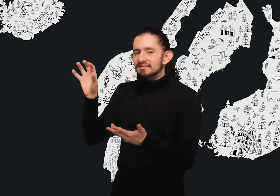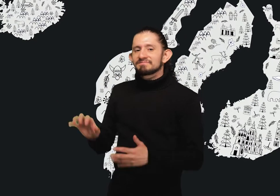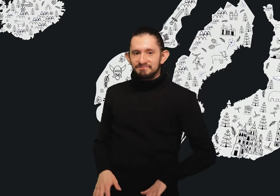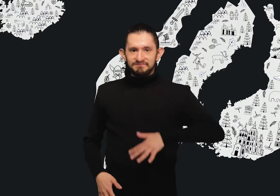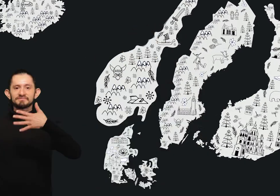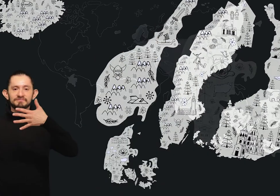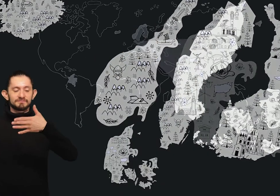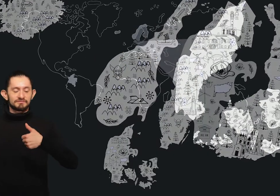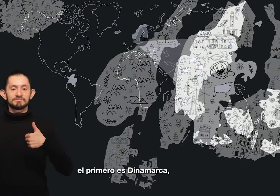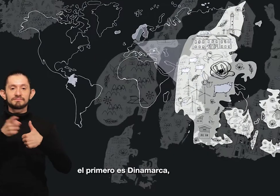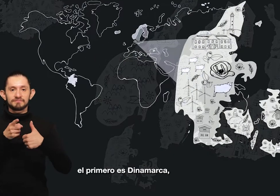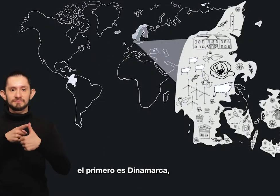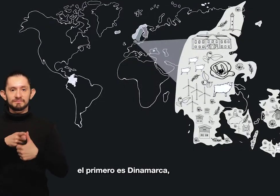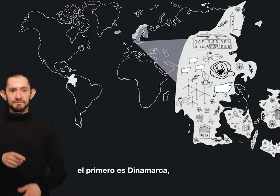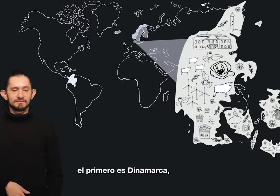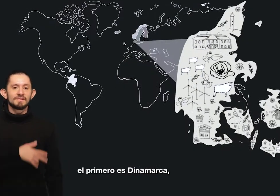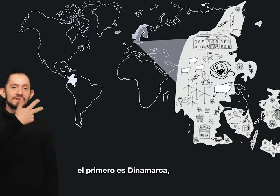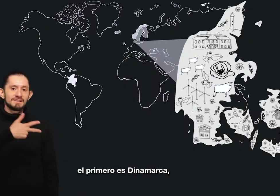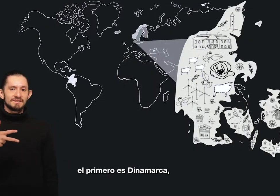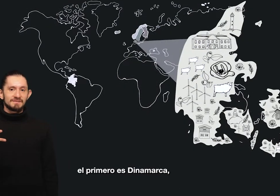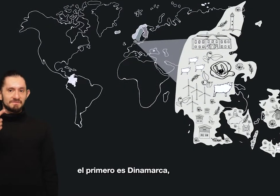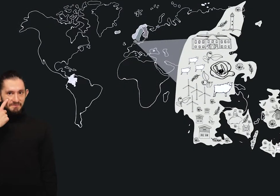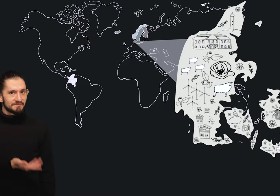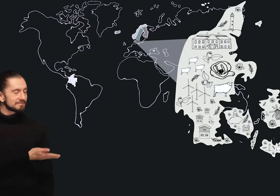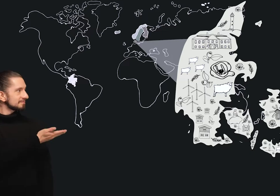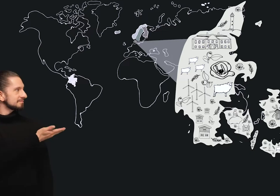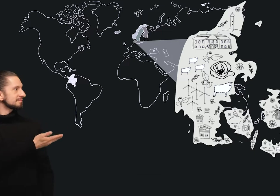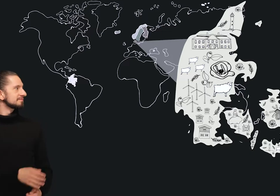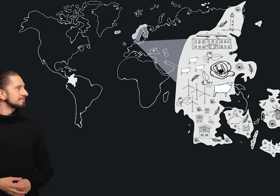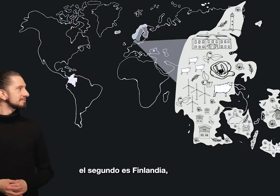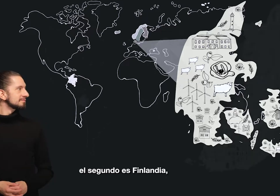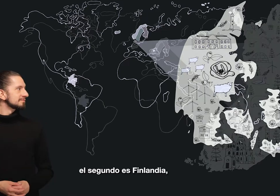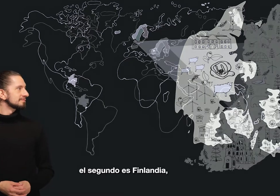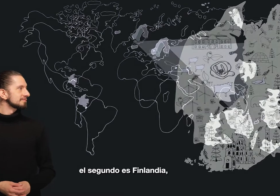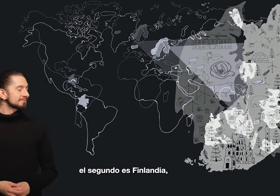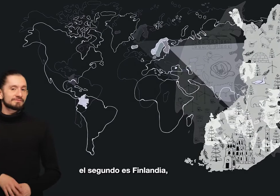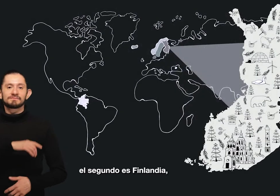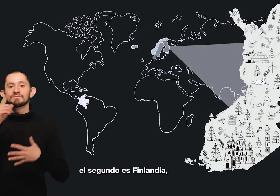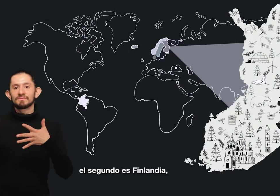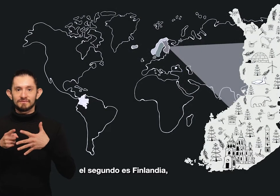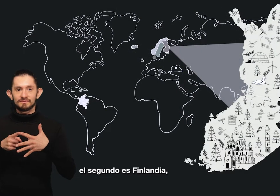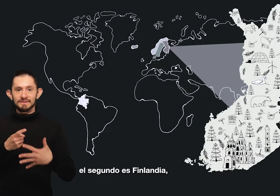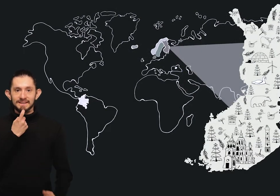El primero es Dinamarca. El segundo es Finlandia.